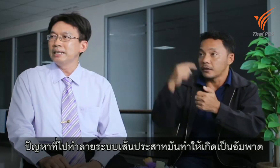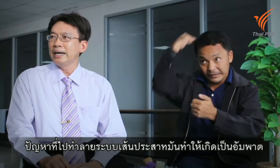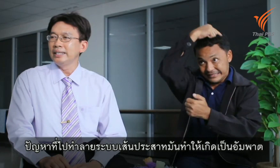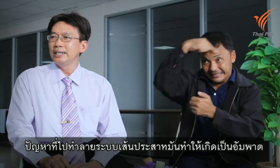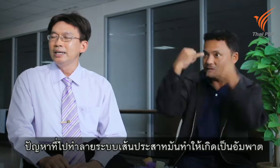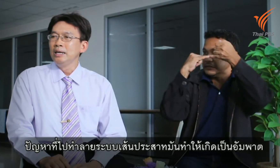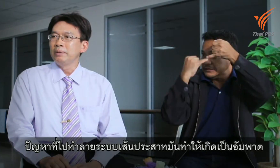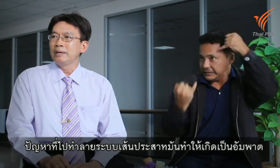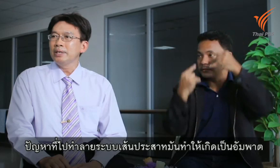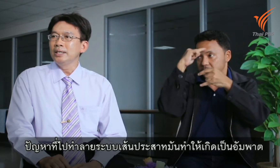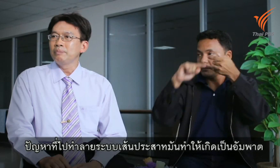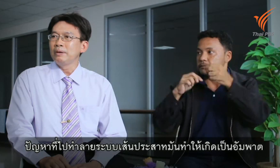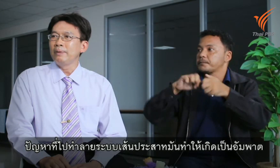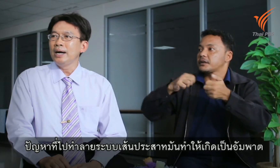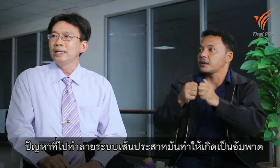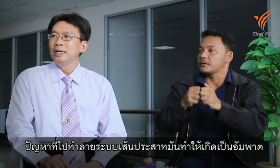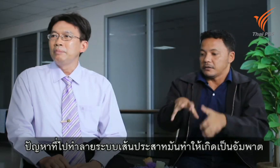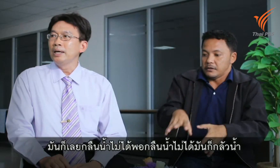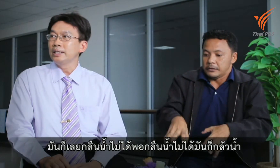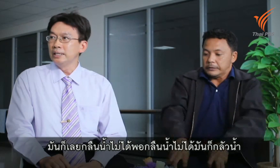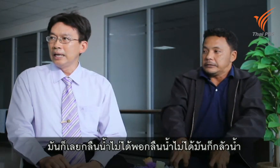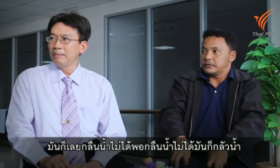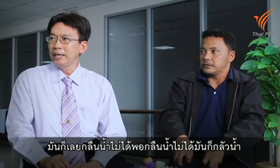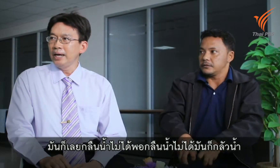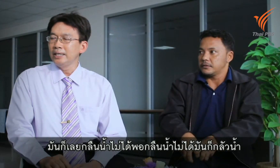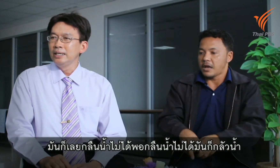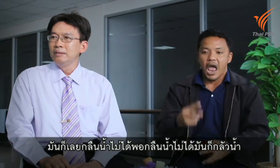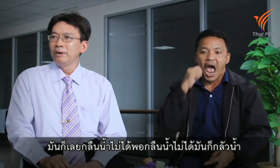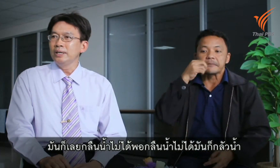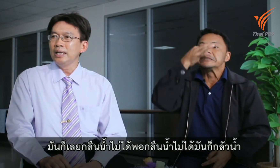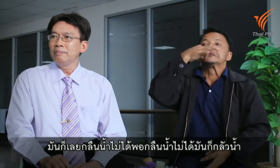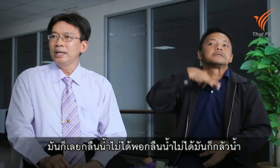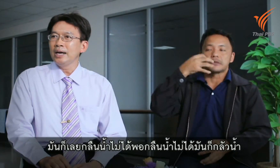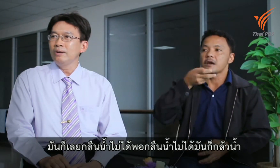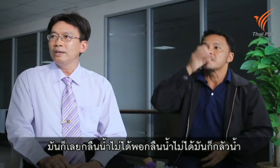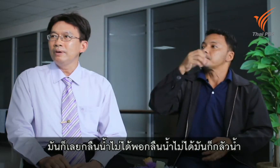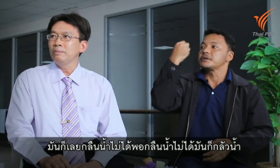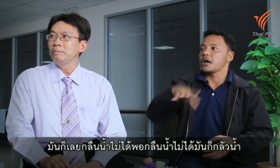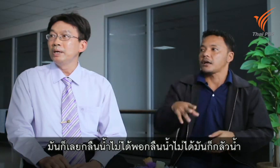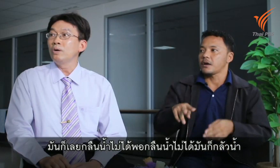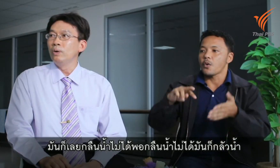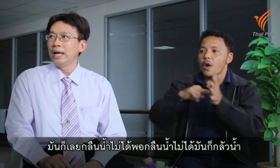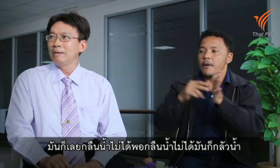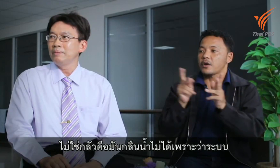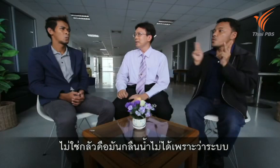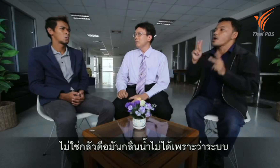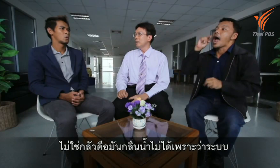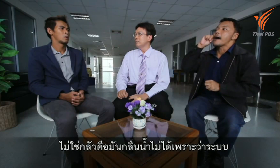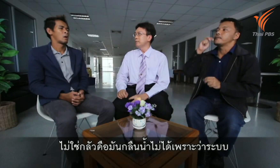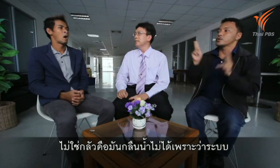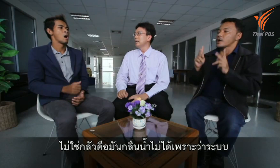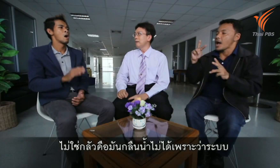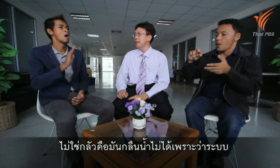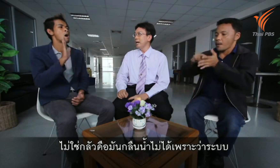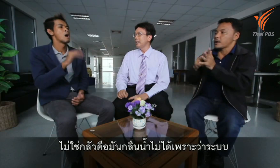บเส้นประสาทนะฮะมันทำให้เกิดเป็นอัมพาตมันก็เลยกลืนน้ำไม่ได้พอกลืนน้ำไม่ได้เขาเรียกว่าเหมือนก็กลัวน้ำไม่ใช่กลัว